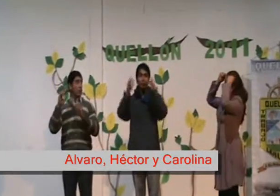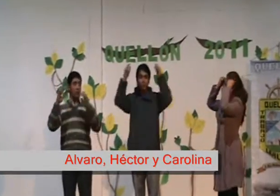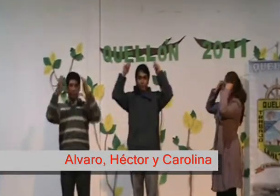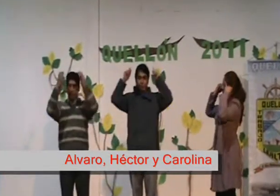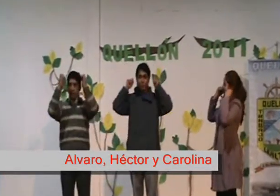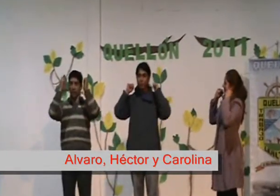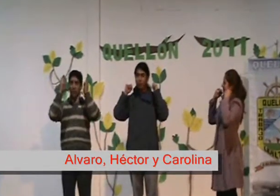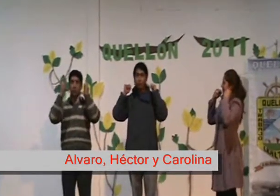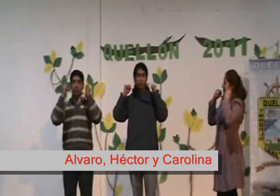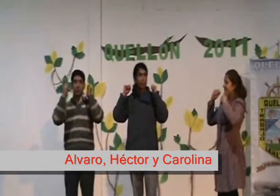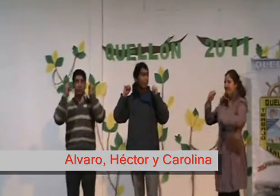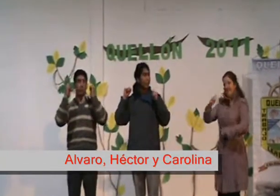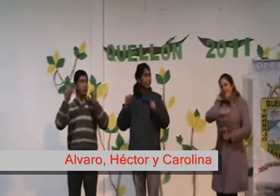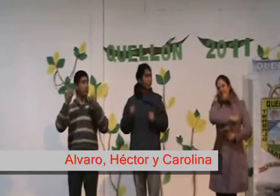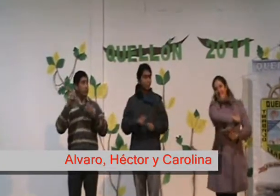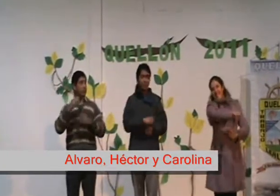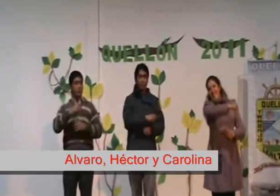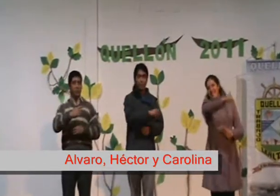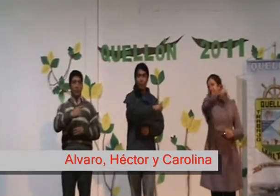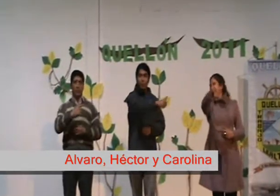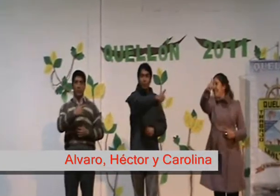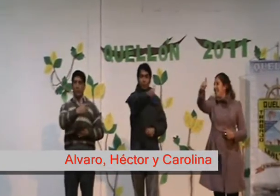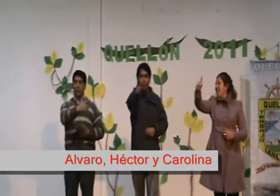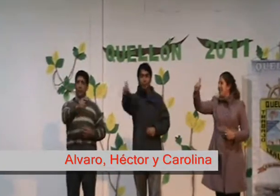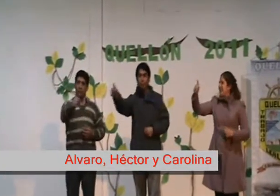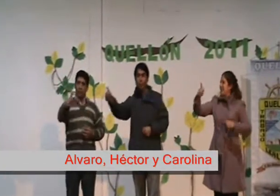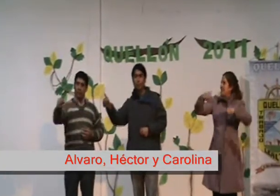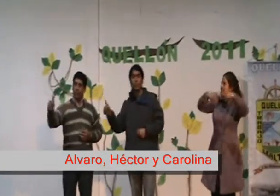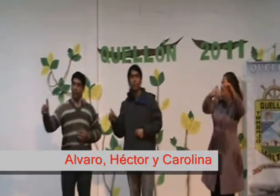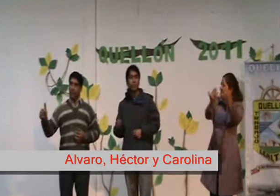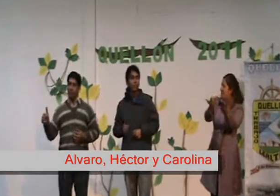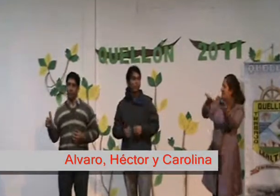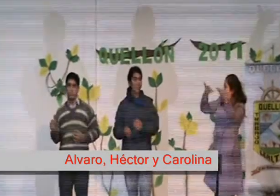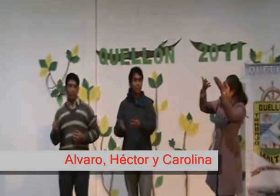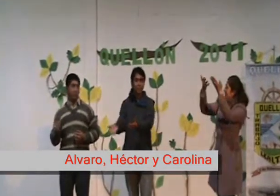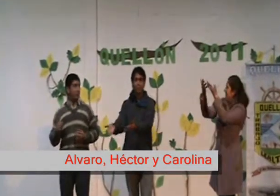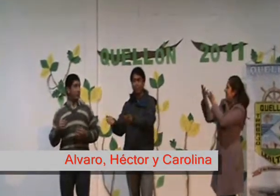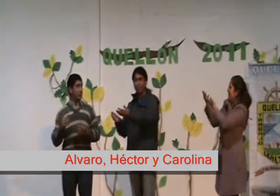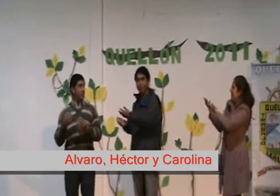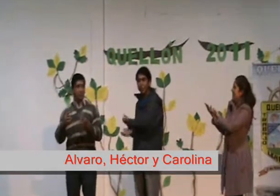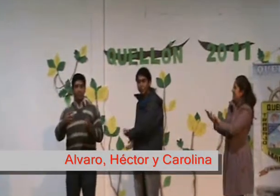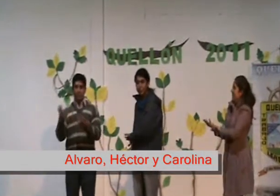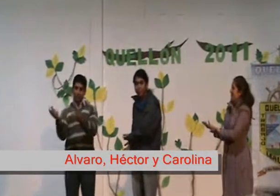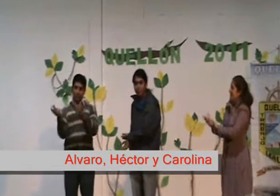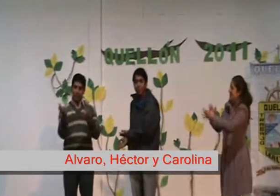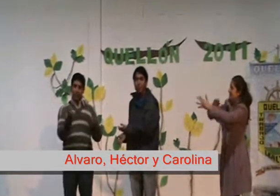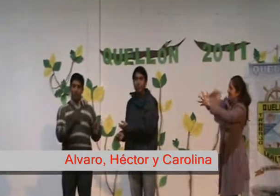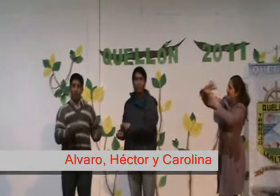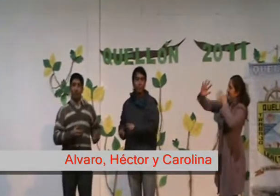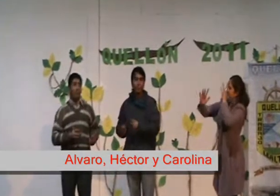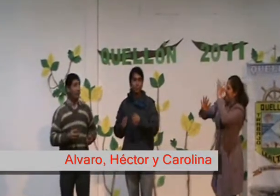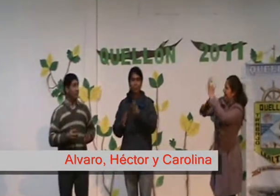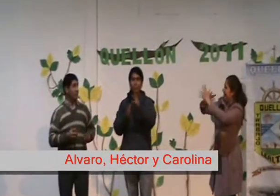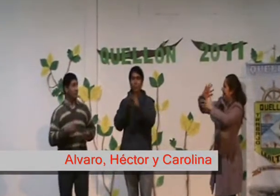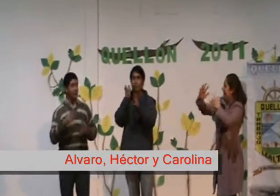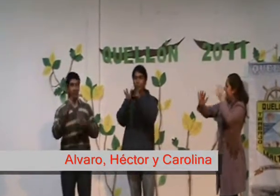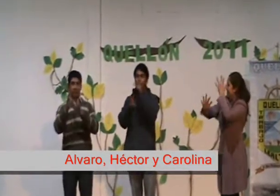de Quillón, a todos ustedes los queremos invitar para que puedan